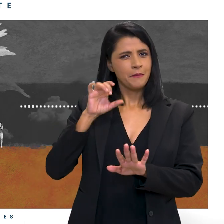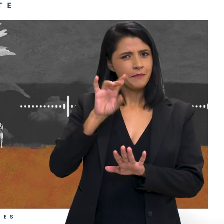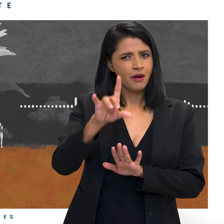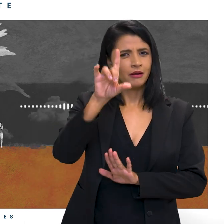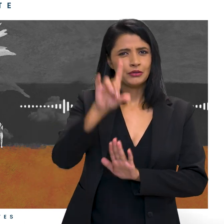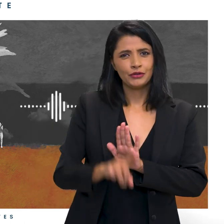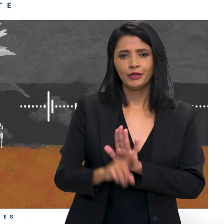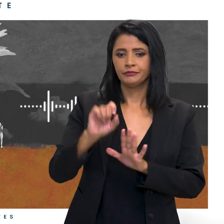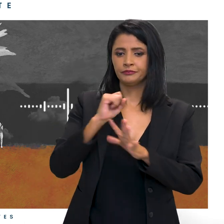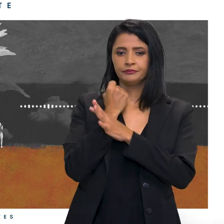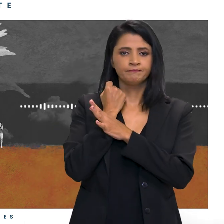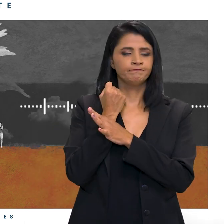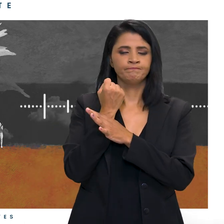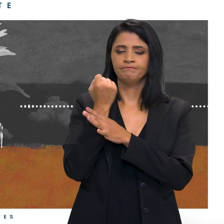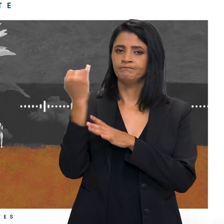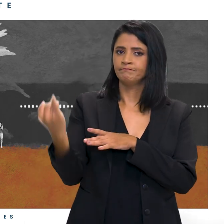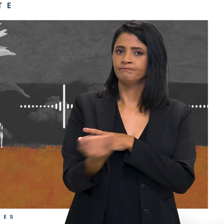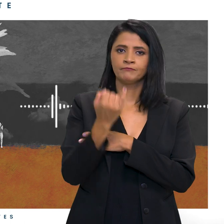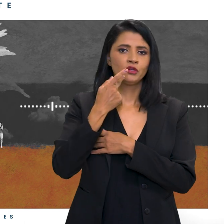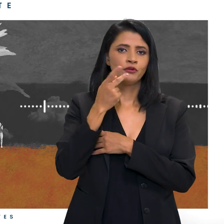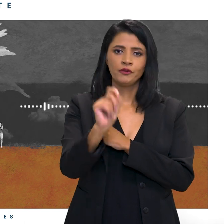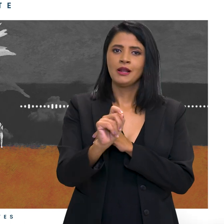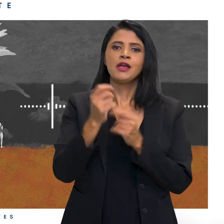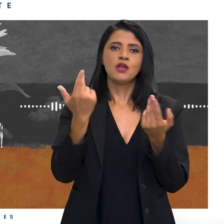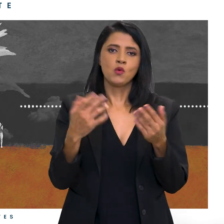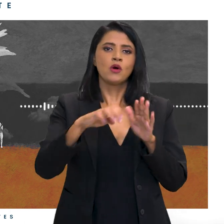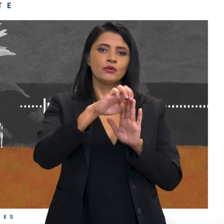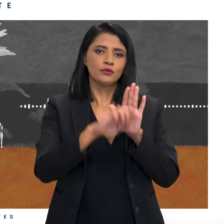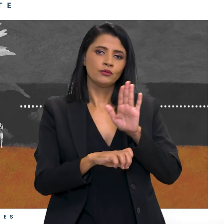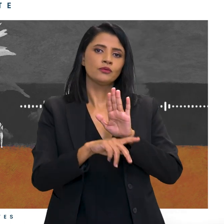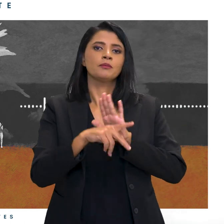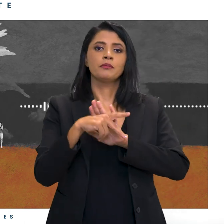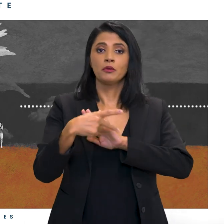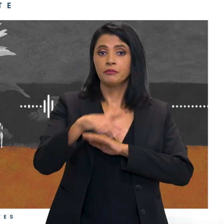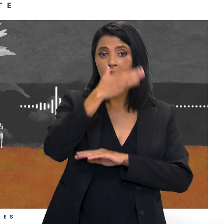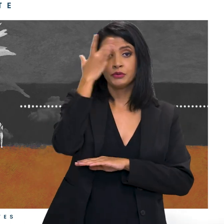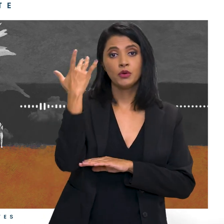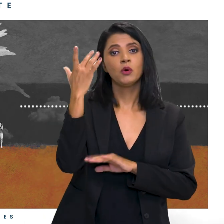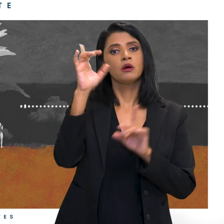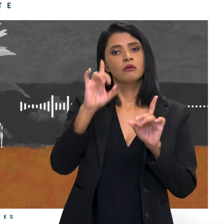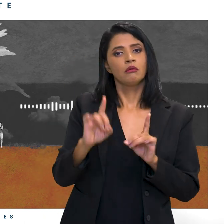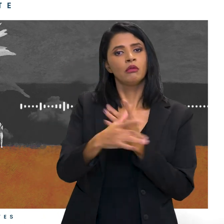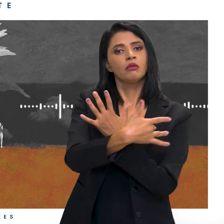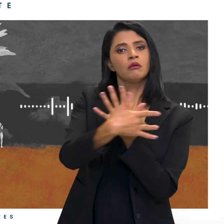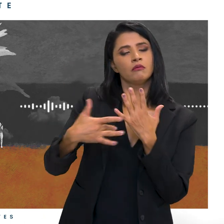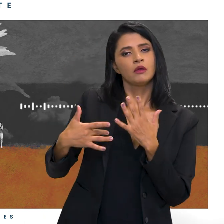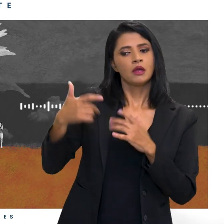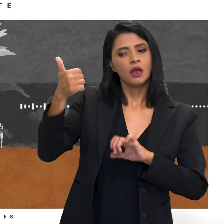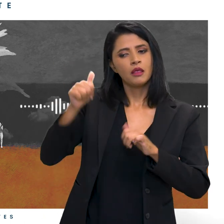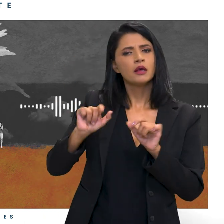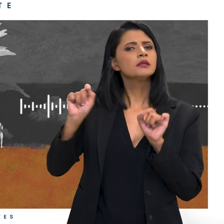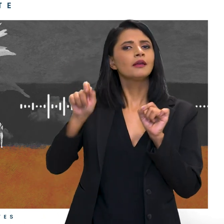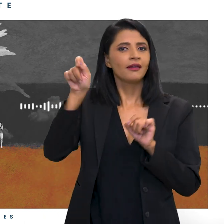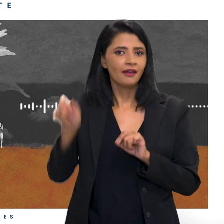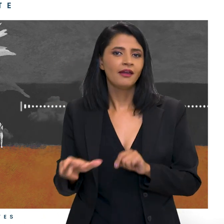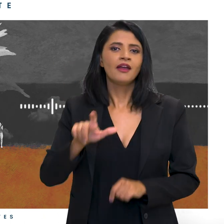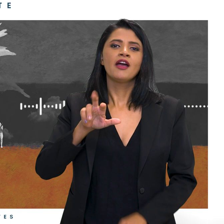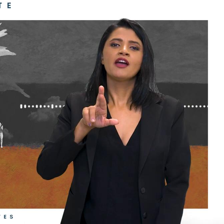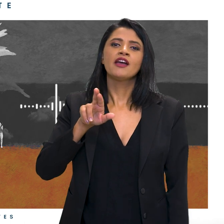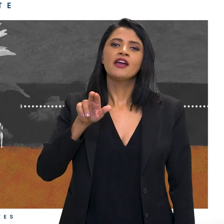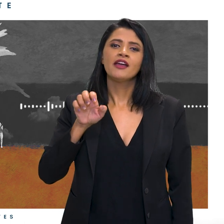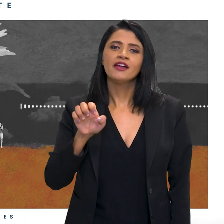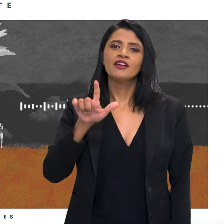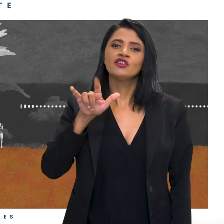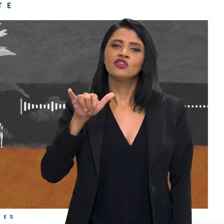gente, mas não trata de direitos e garantias fundamentais como o Estatuto da Pessoa com Deficiência. Quem faz uma análise desses dois documentos